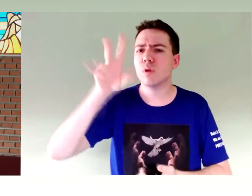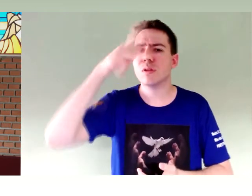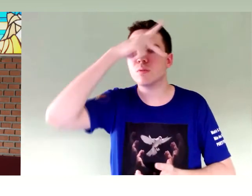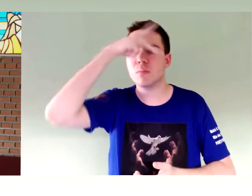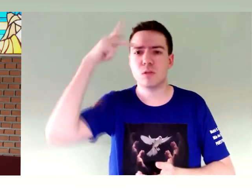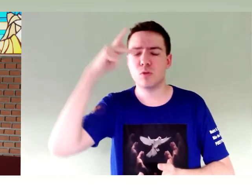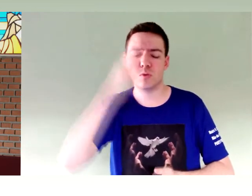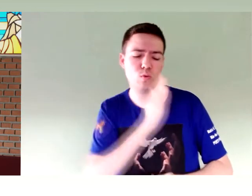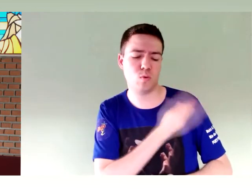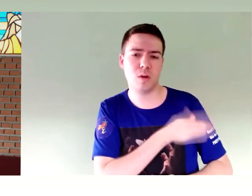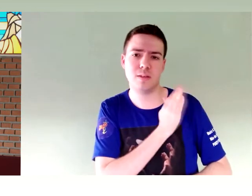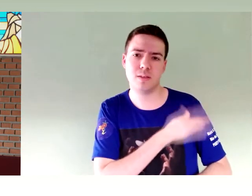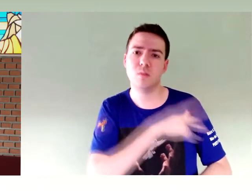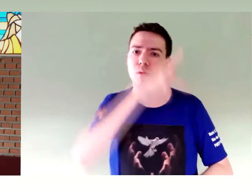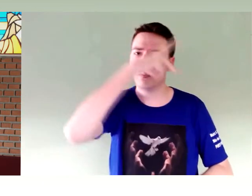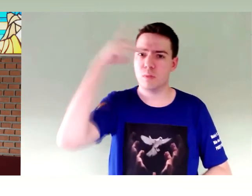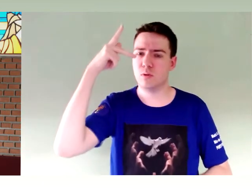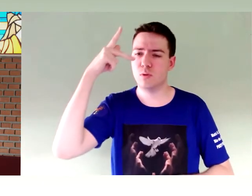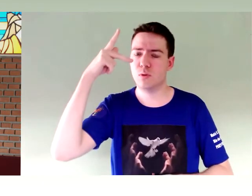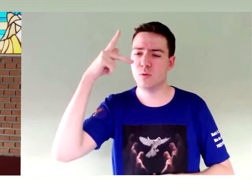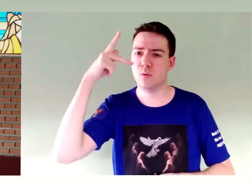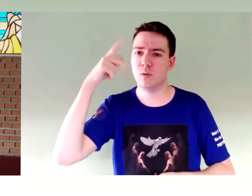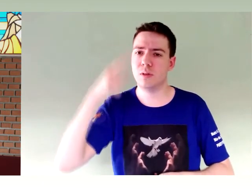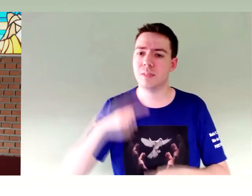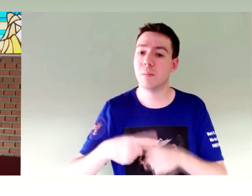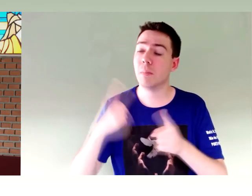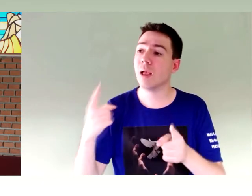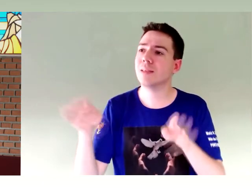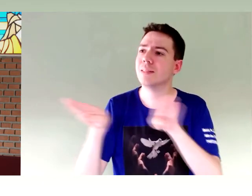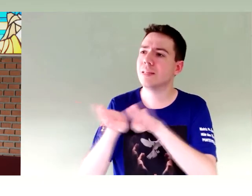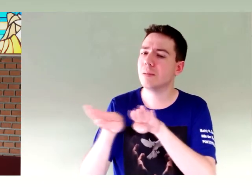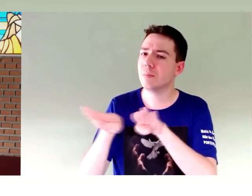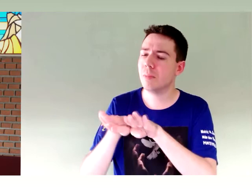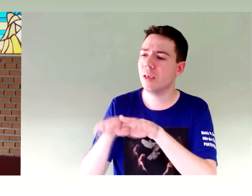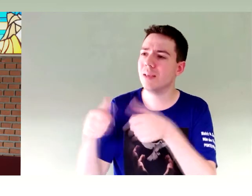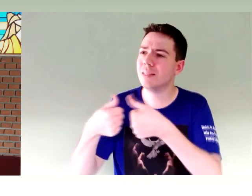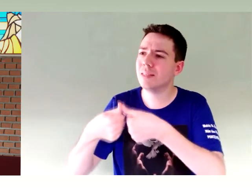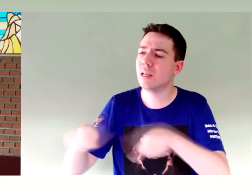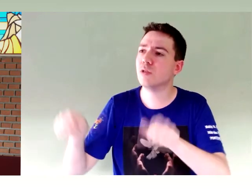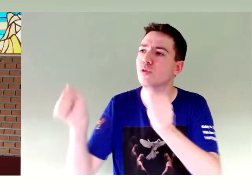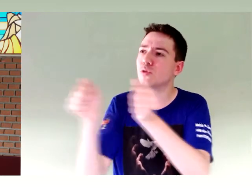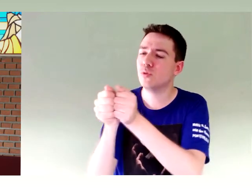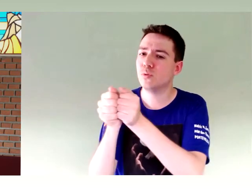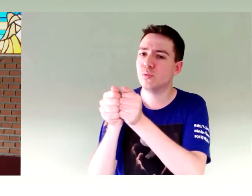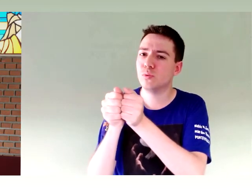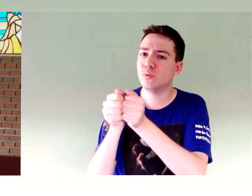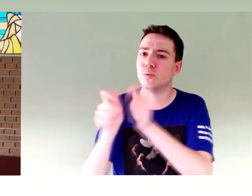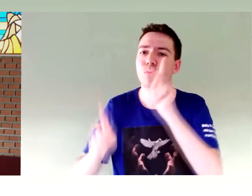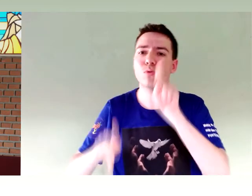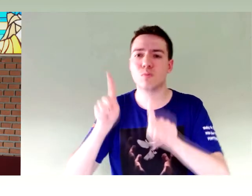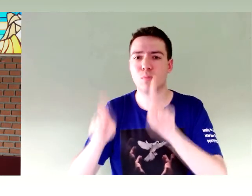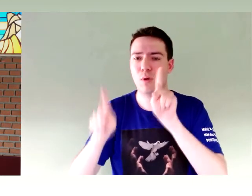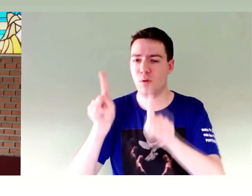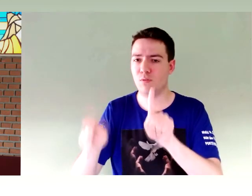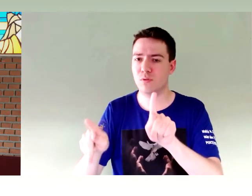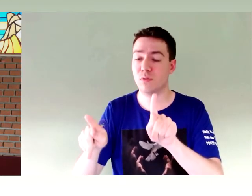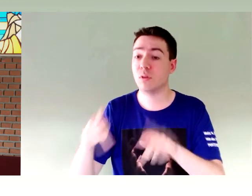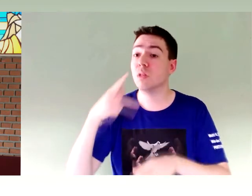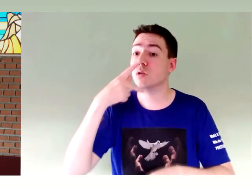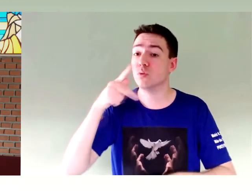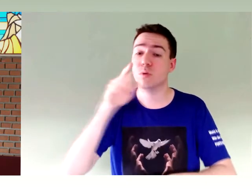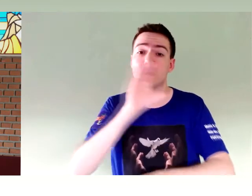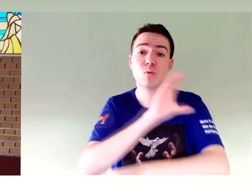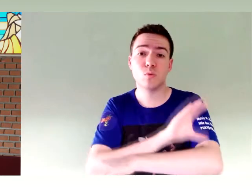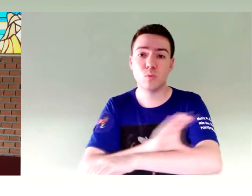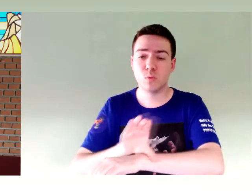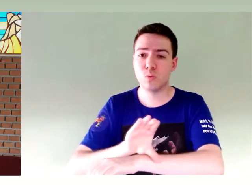indivíduos, no coração das pessoas, no recesso da sua consciência, mas Deus se faz presente também nos povos, ou seja, nas